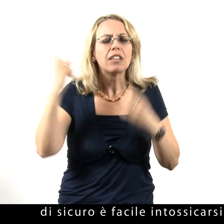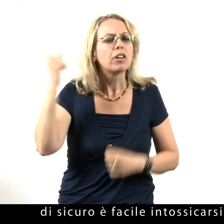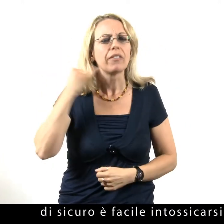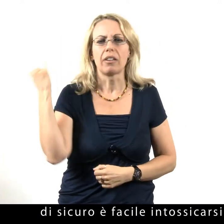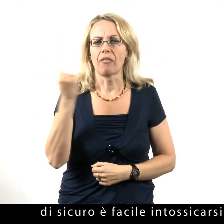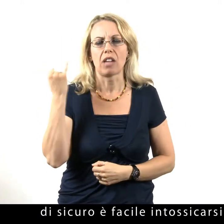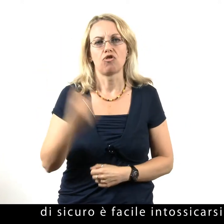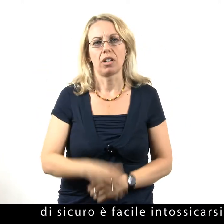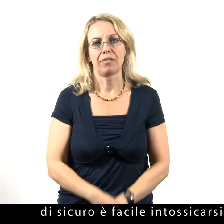intossicarsi.